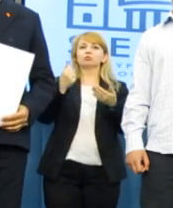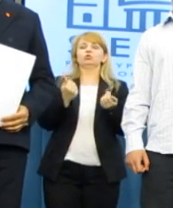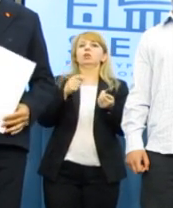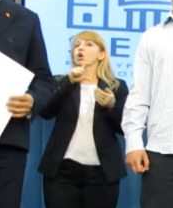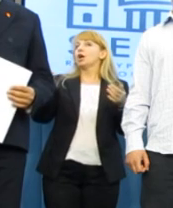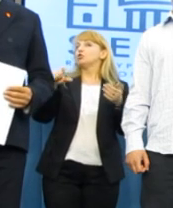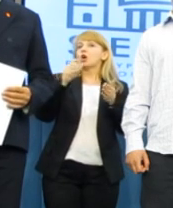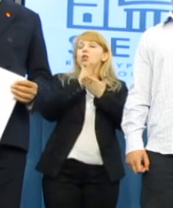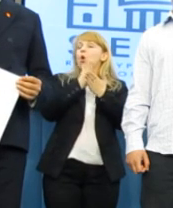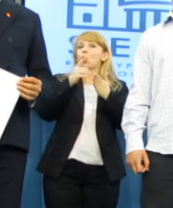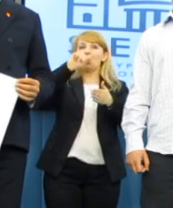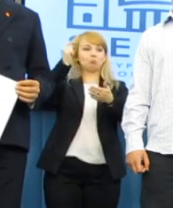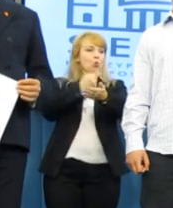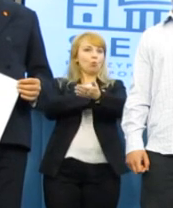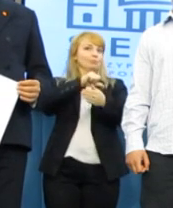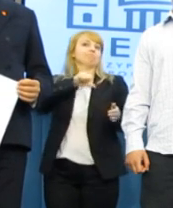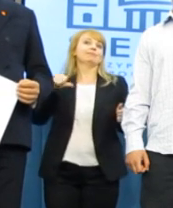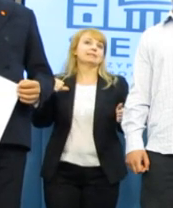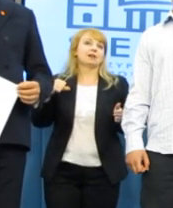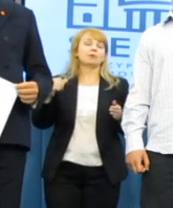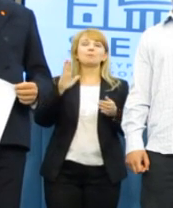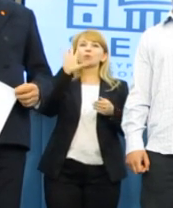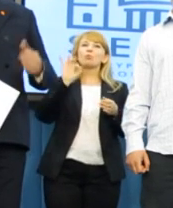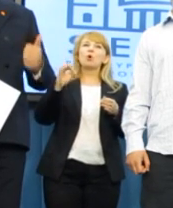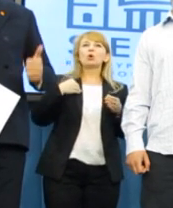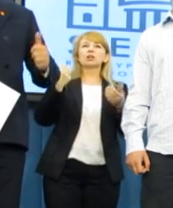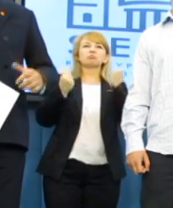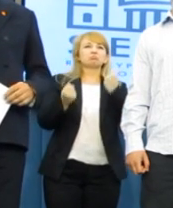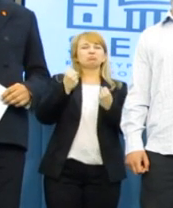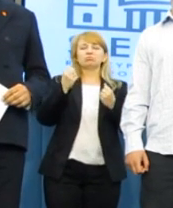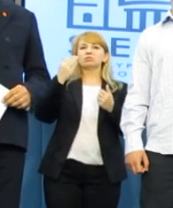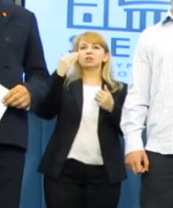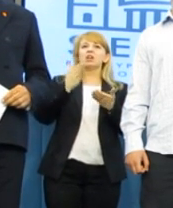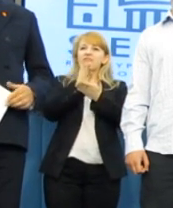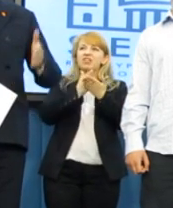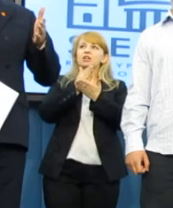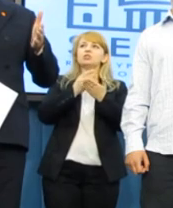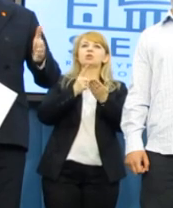gdyż jest absolutnie trudno uwierzyć, że akurat w przeddzień